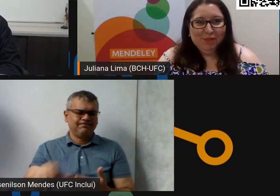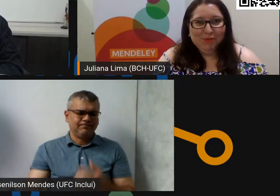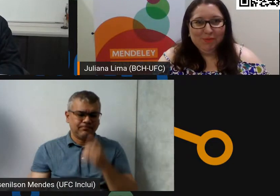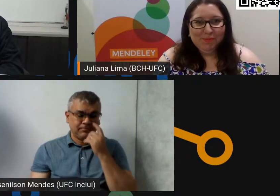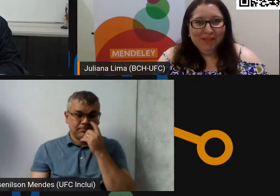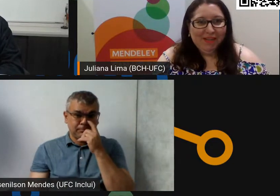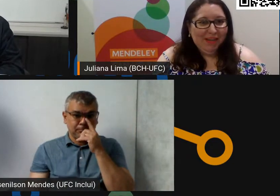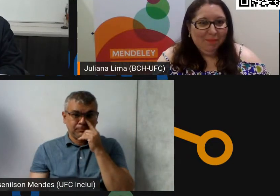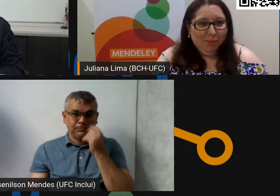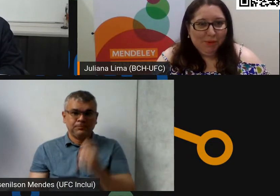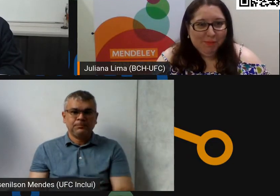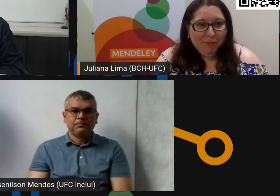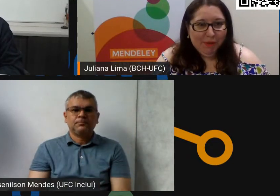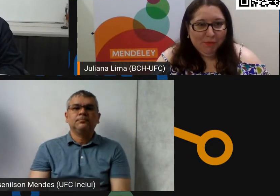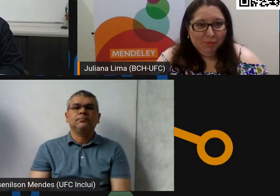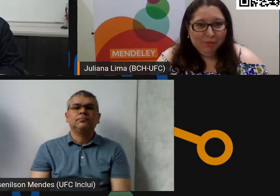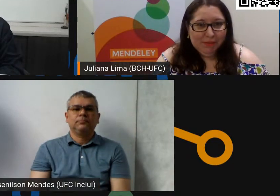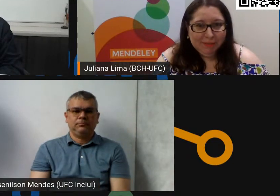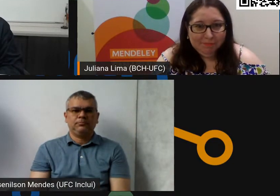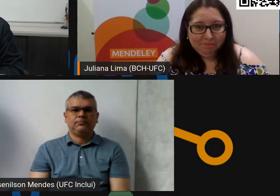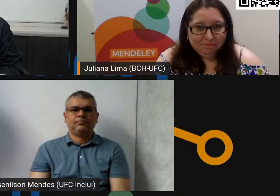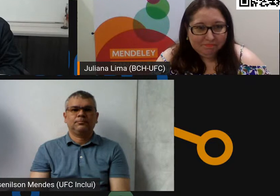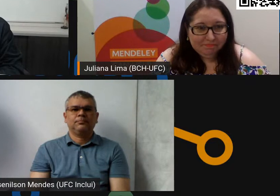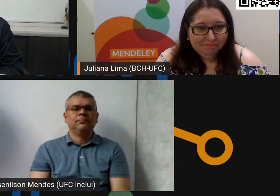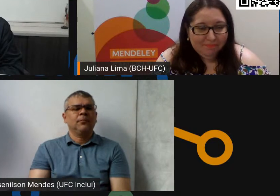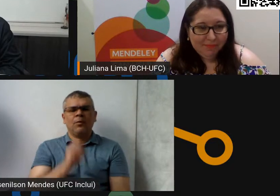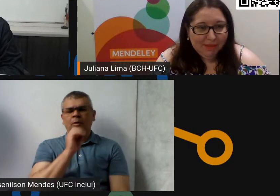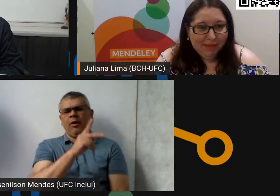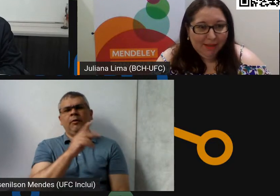Certo, professor. A próxima pergunta